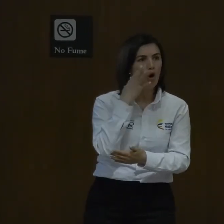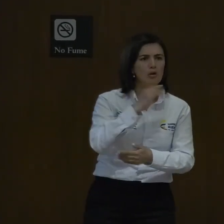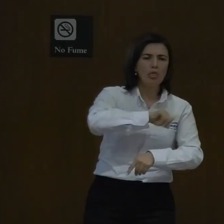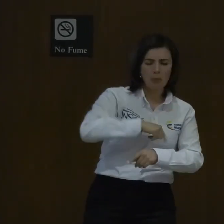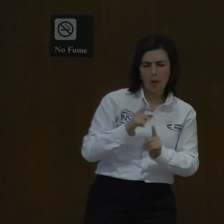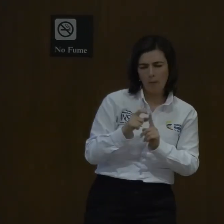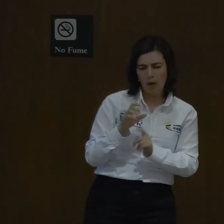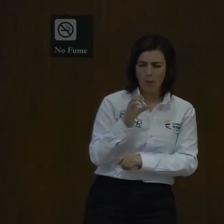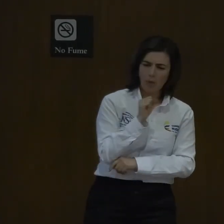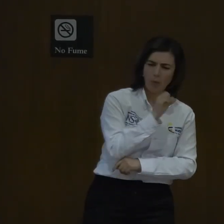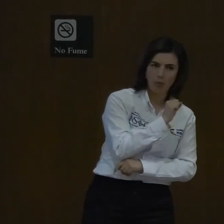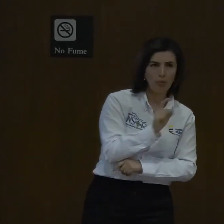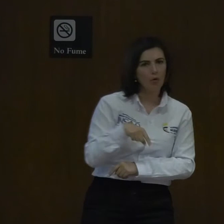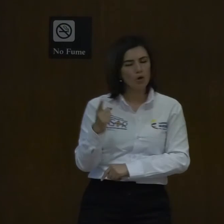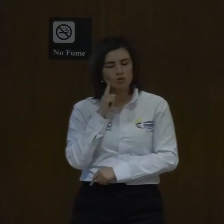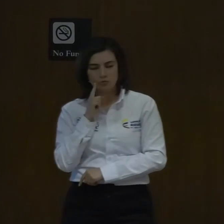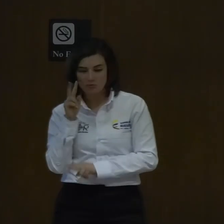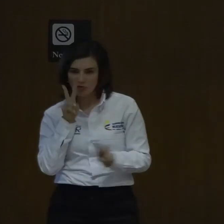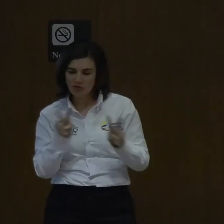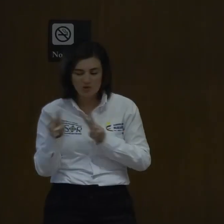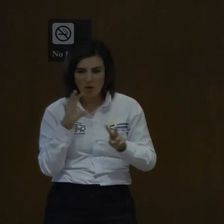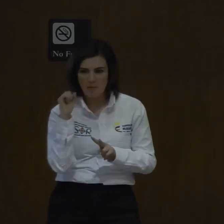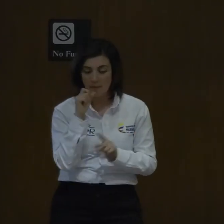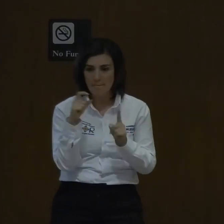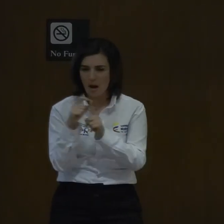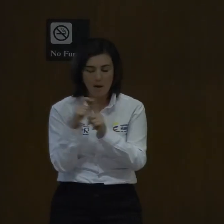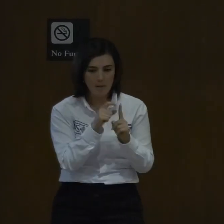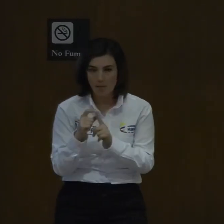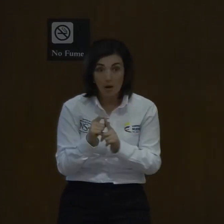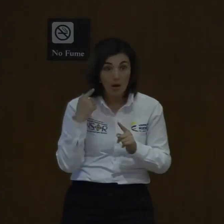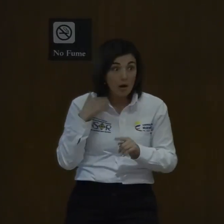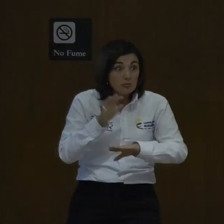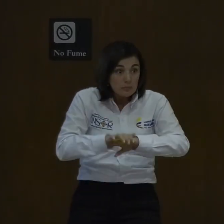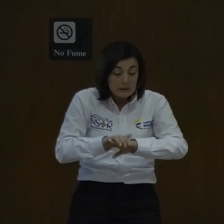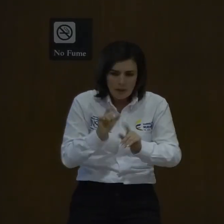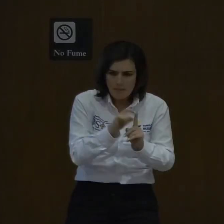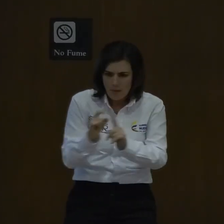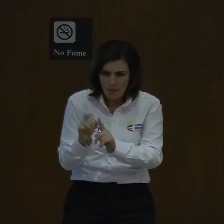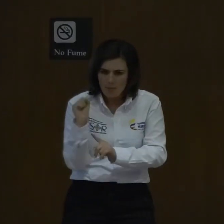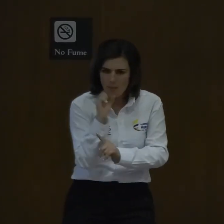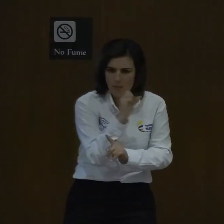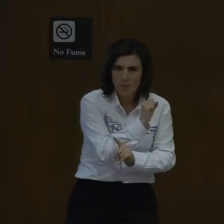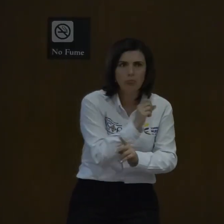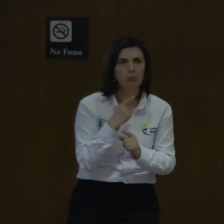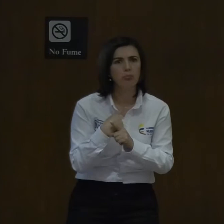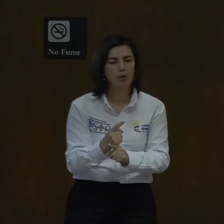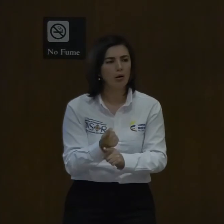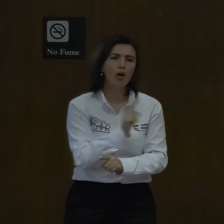oyentes. Es decir, la estrategia visual que ellos utilizan para reconocer palabras es en cierto